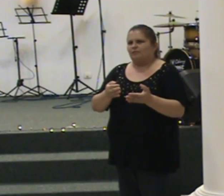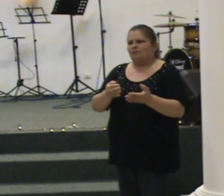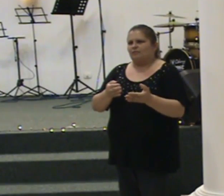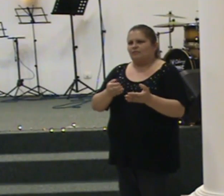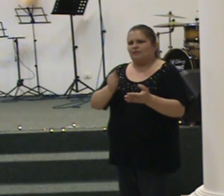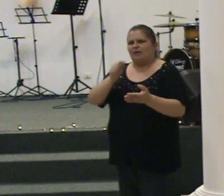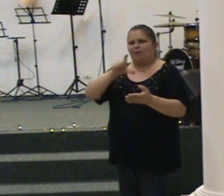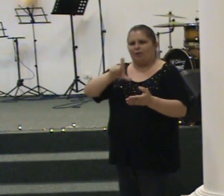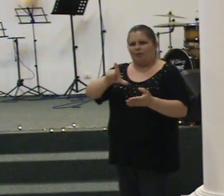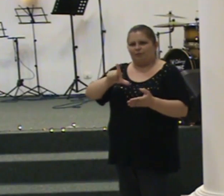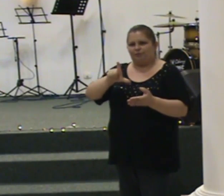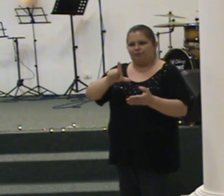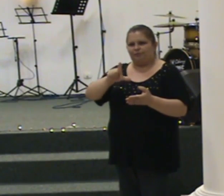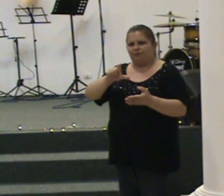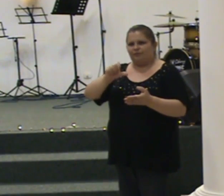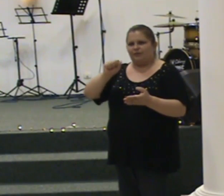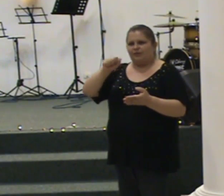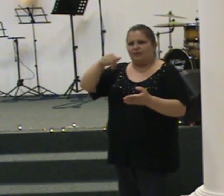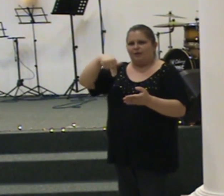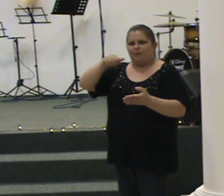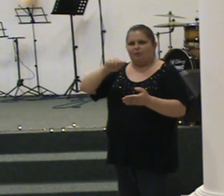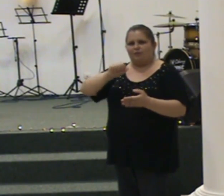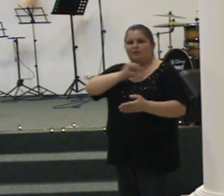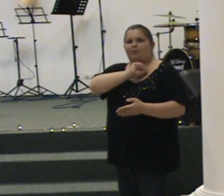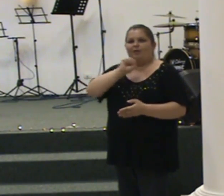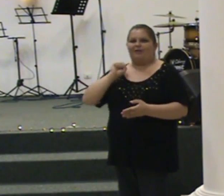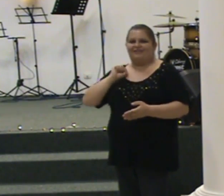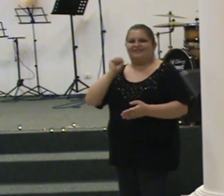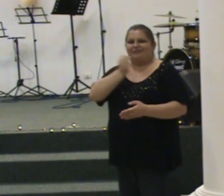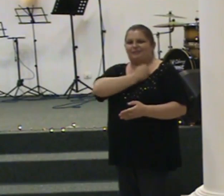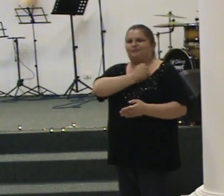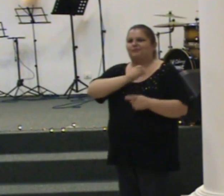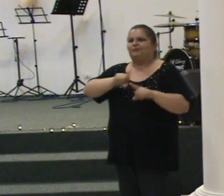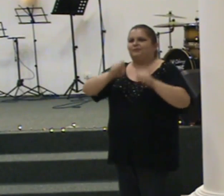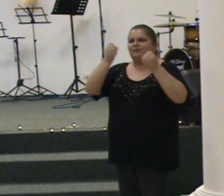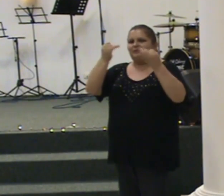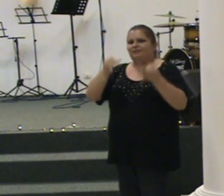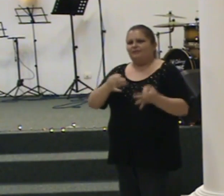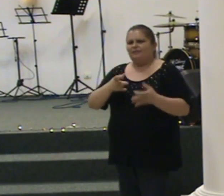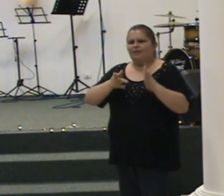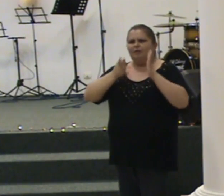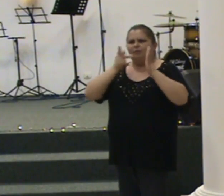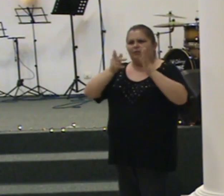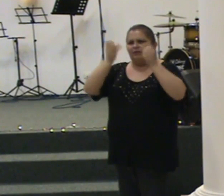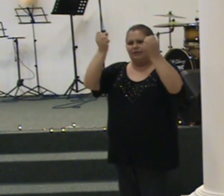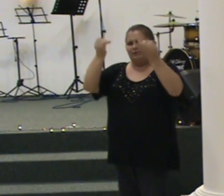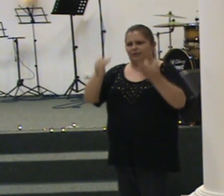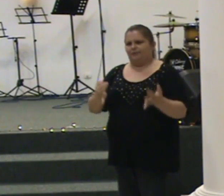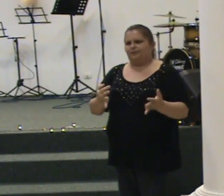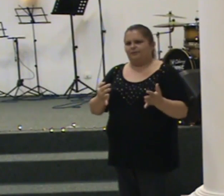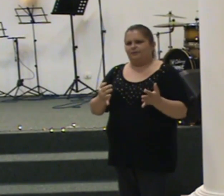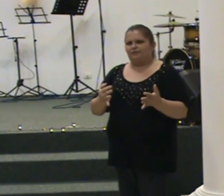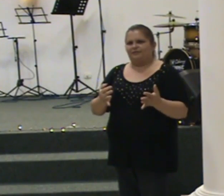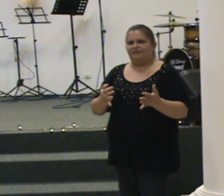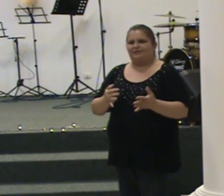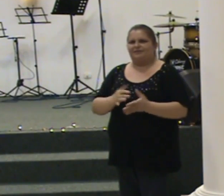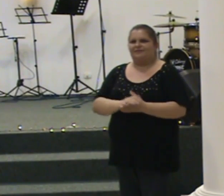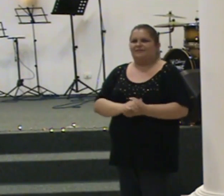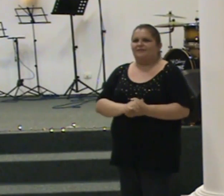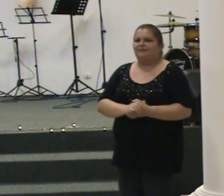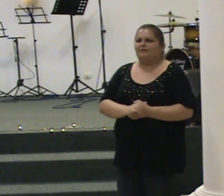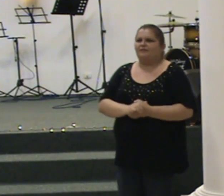Samuel 7,14, fala, o profeta falou o seguinte, né, ele colocou uma